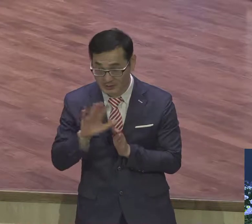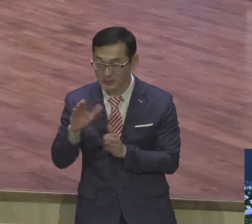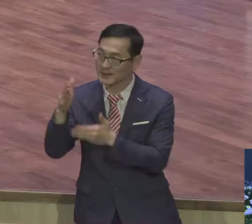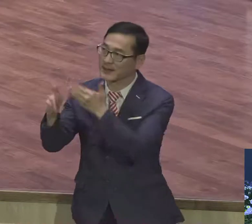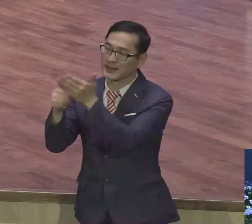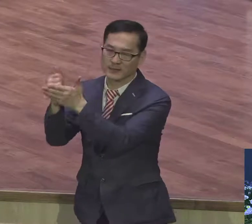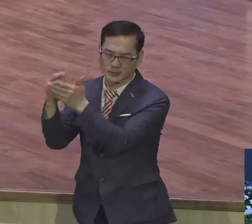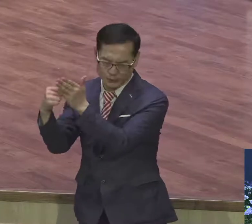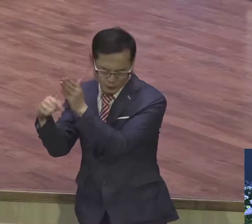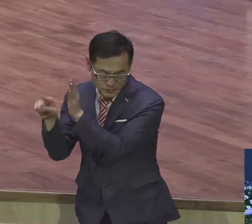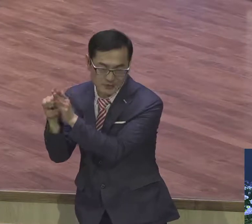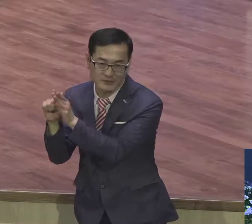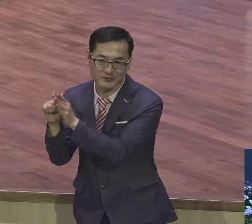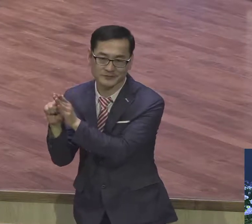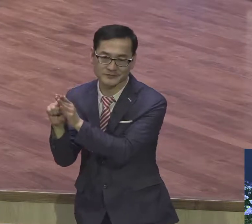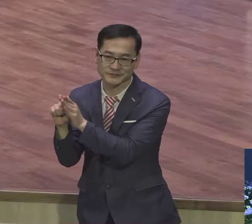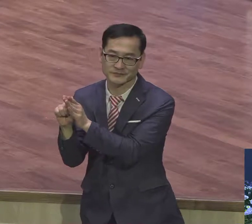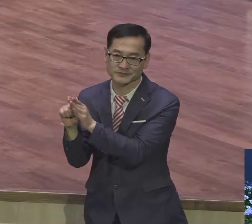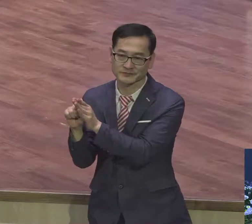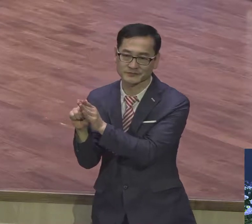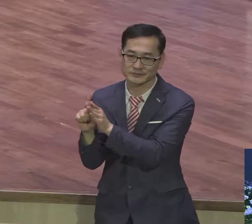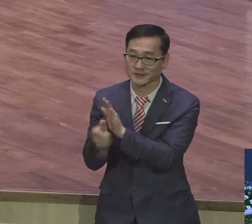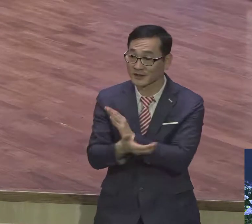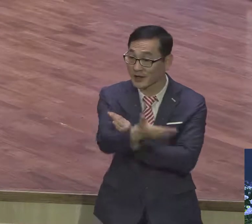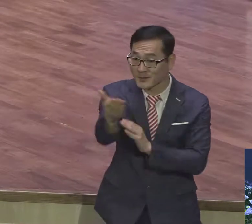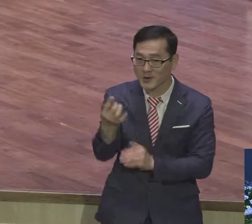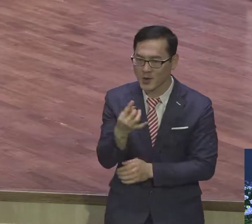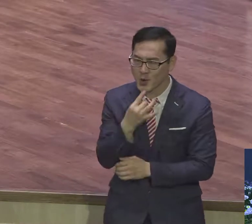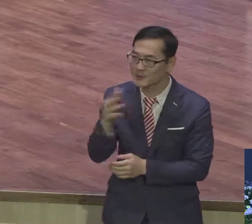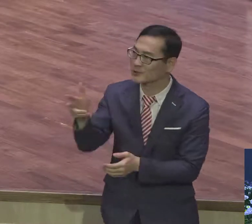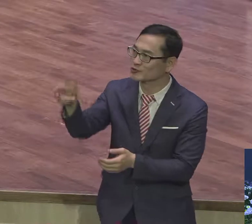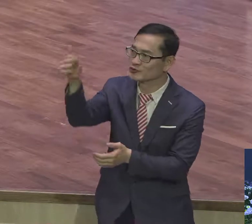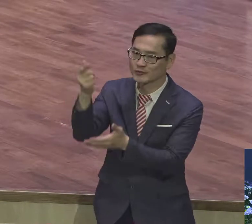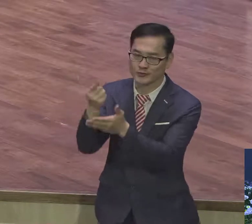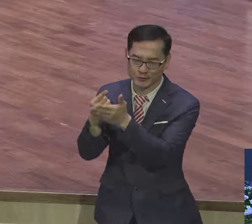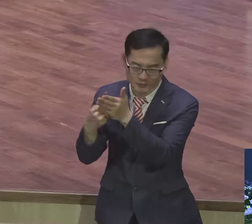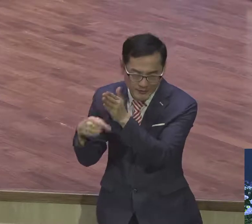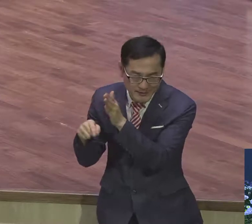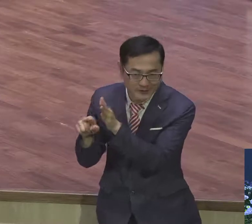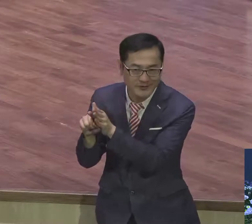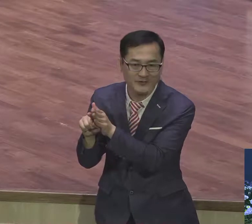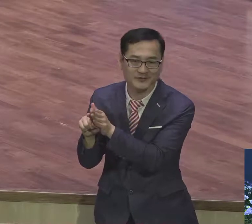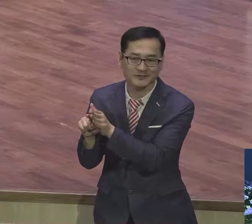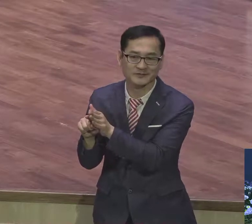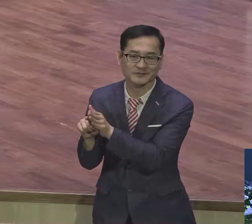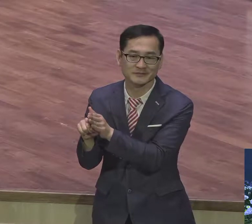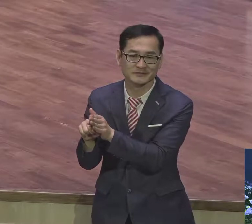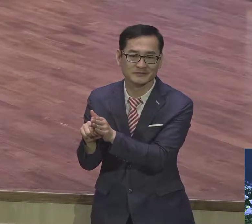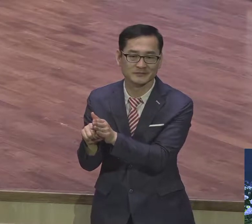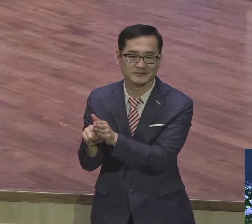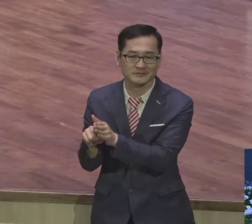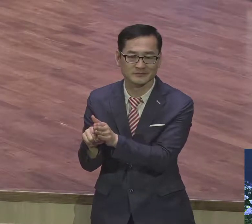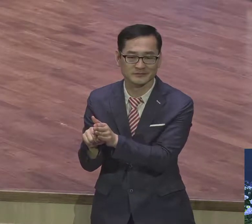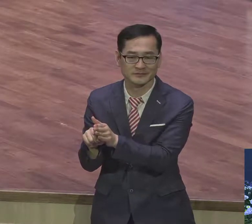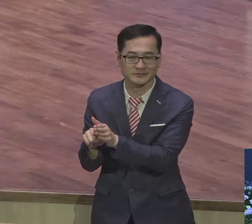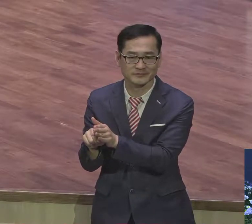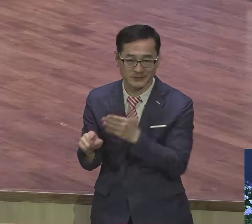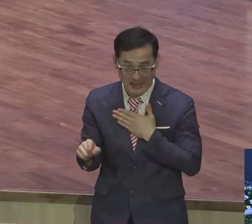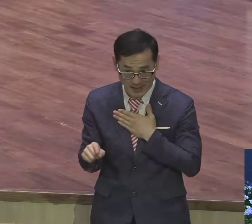우리는 우리 성도들은요. 오직 주를 위하여 가족을 위한 게 아니